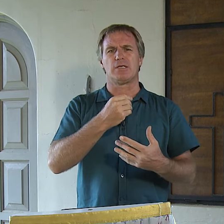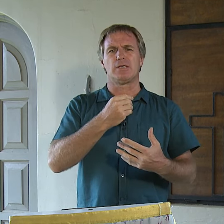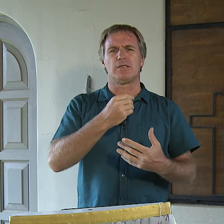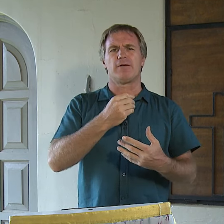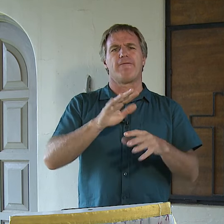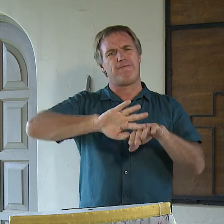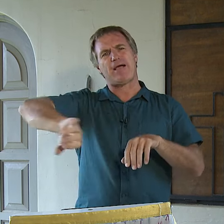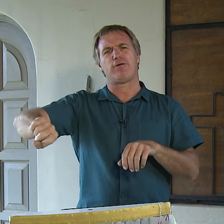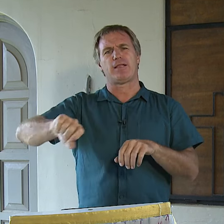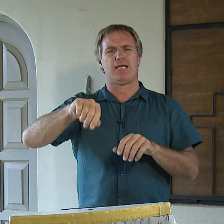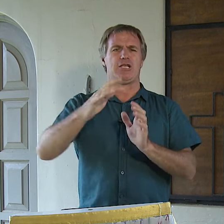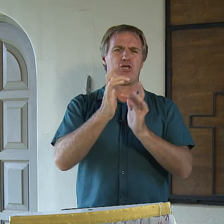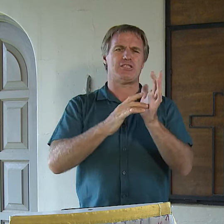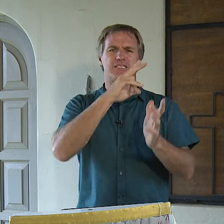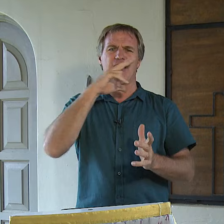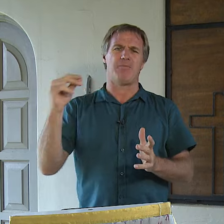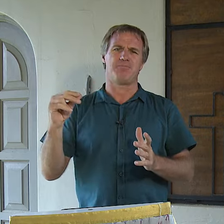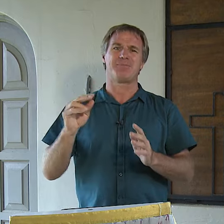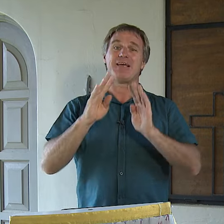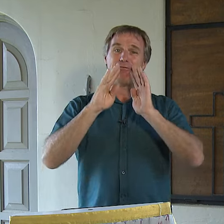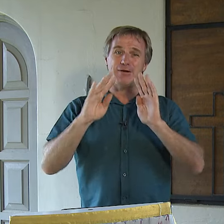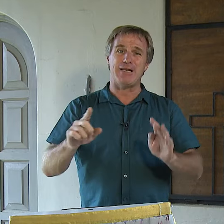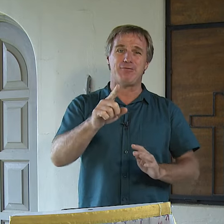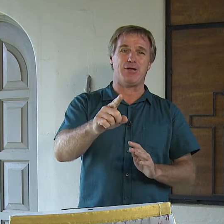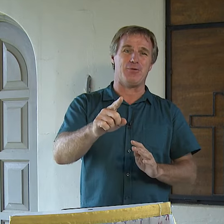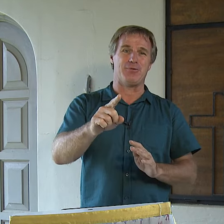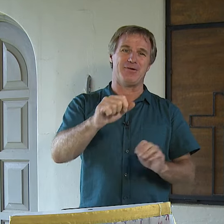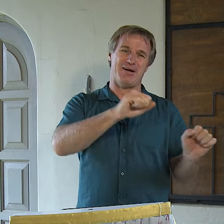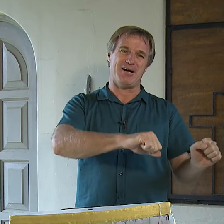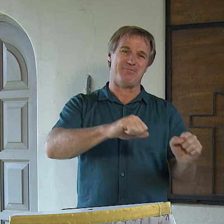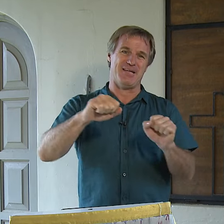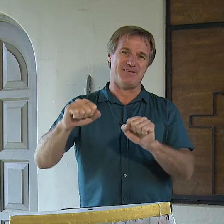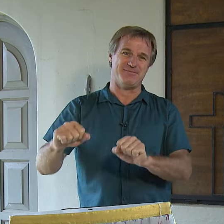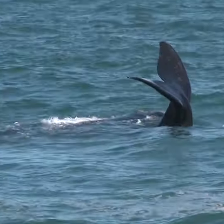wegvat in Jesus naam. Vrede vir jou. Amen.